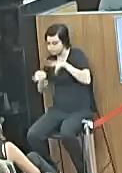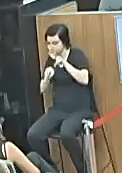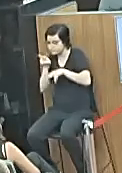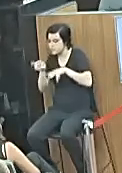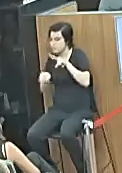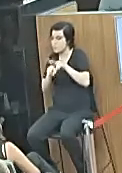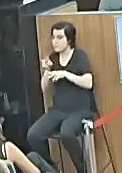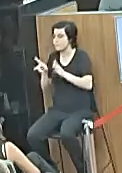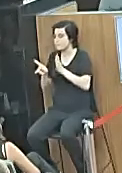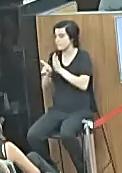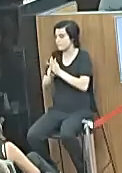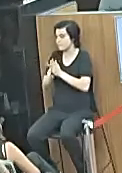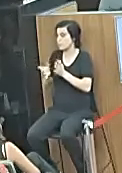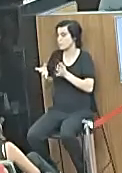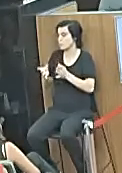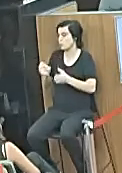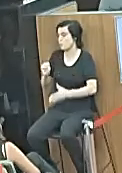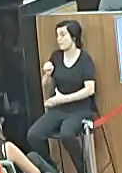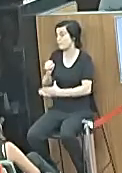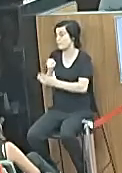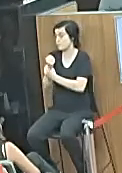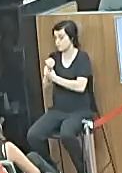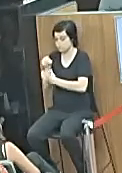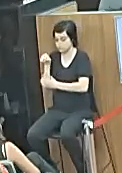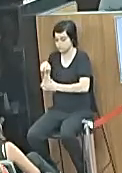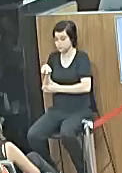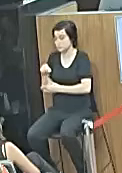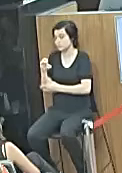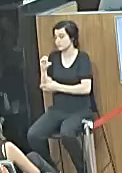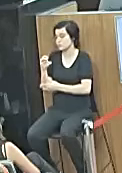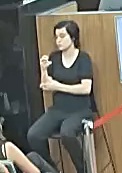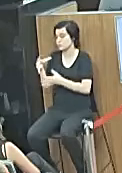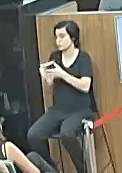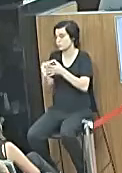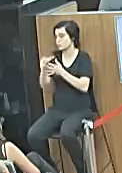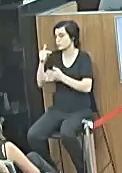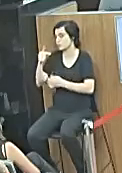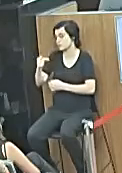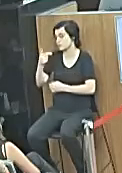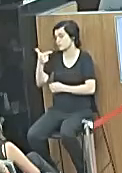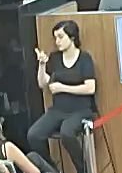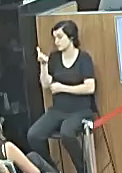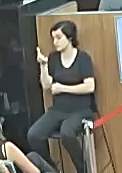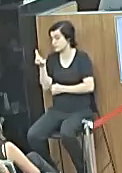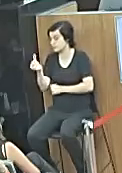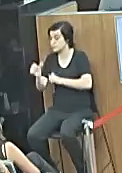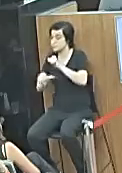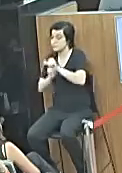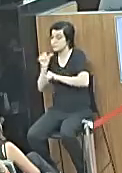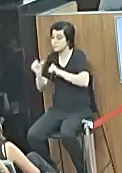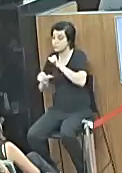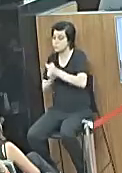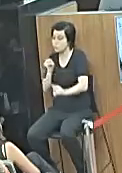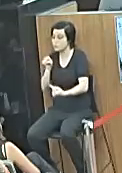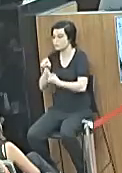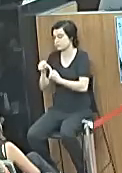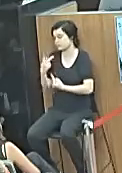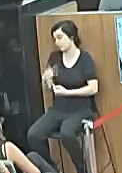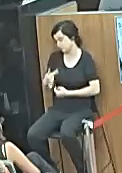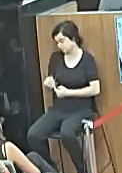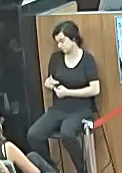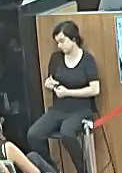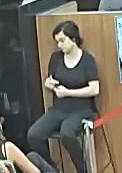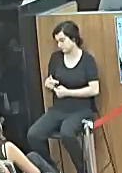da defensoria pública do programa 726 alterando as suas finalidades